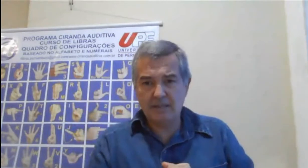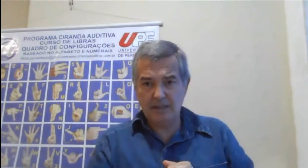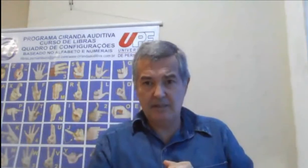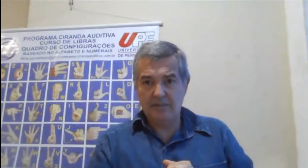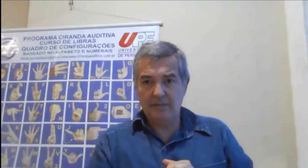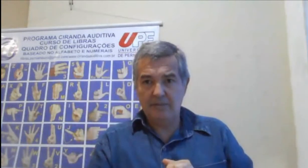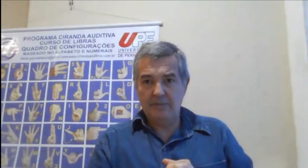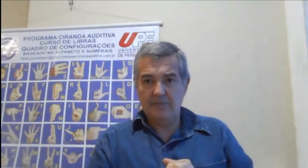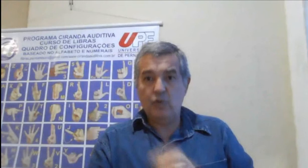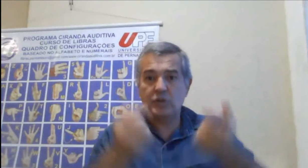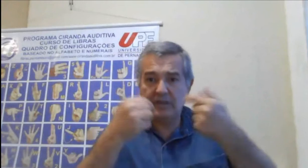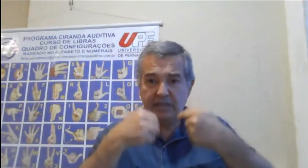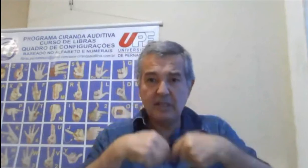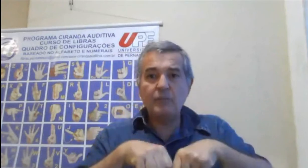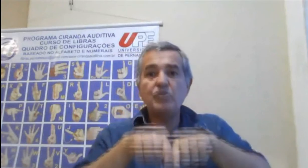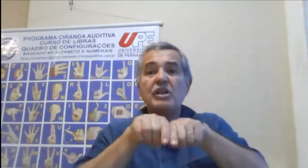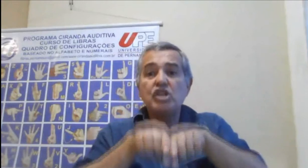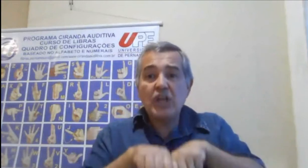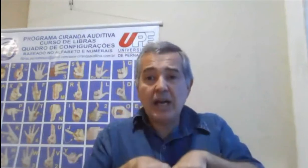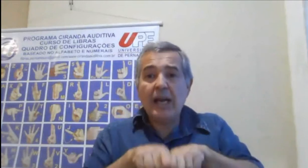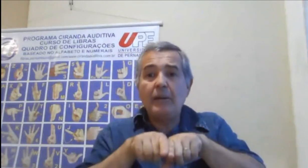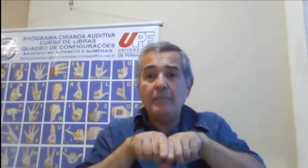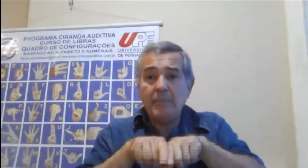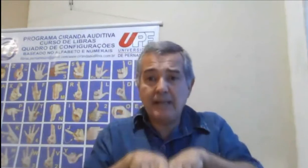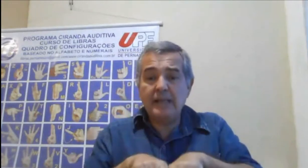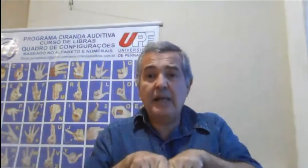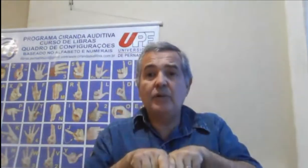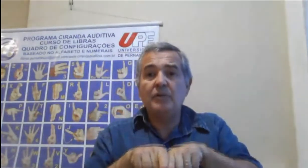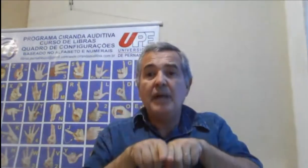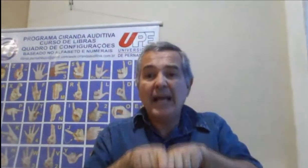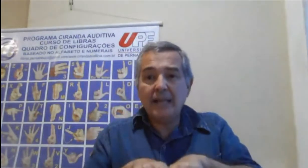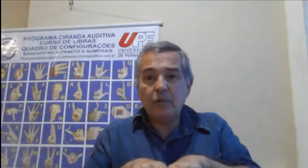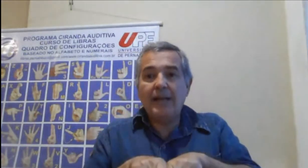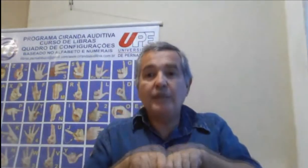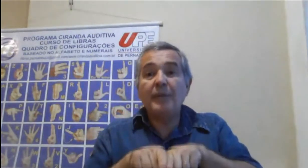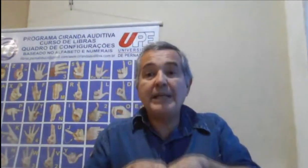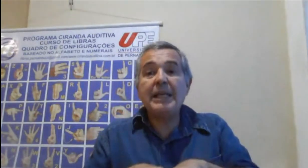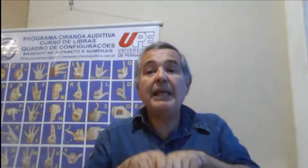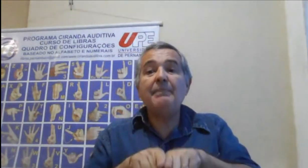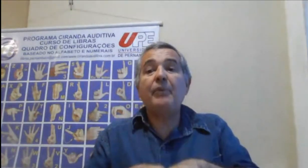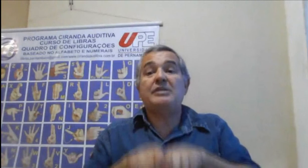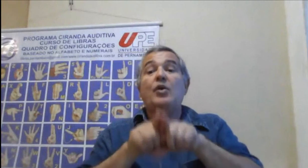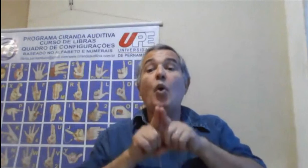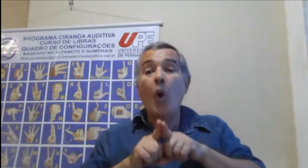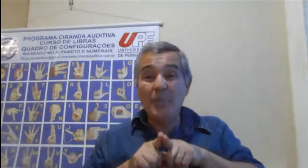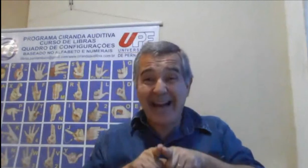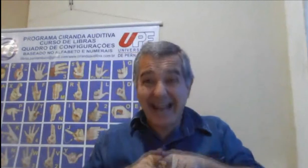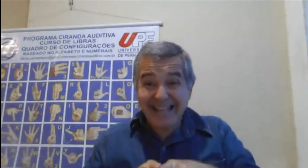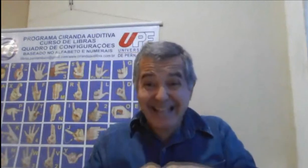assim. Nós precisamos gerar material adequado para que ele possa